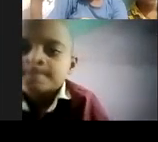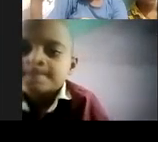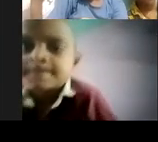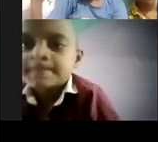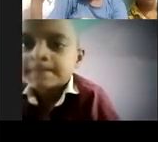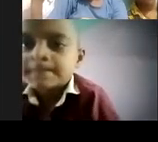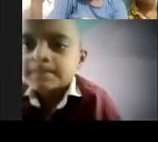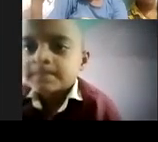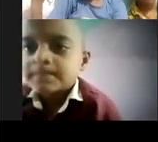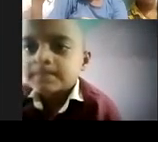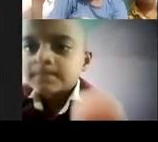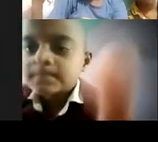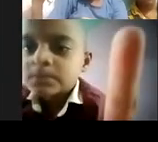చేసుకొని